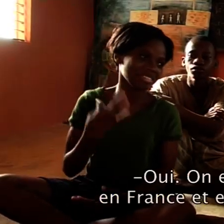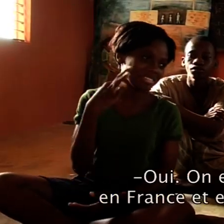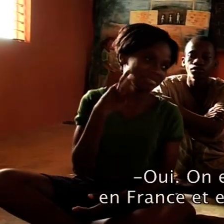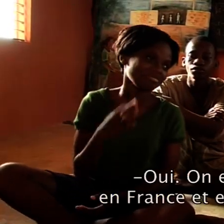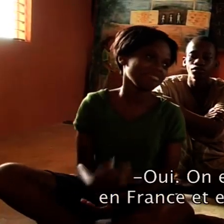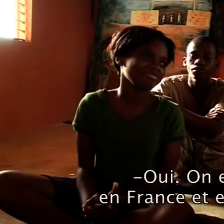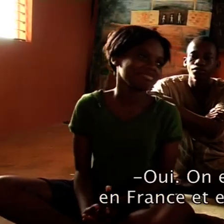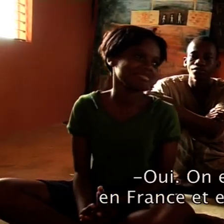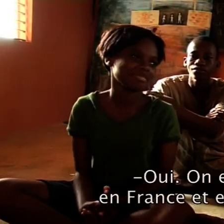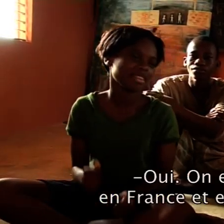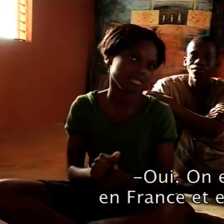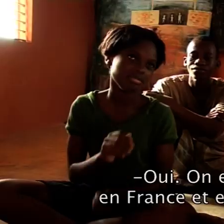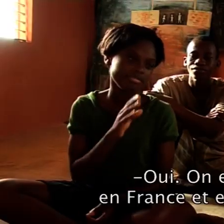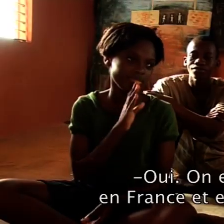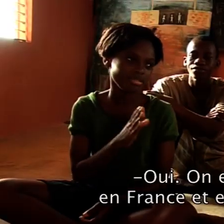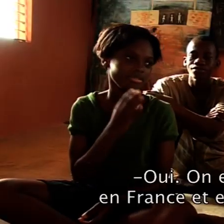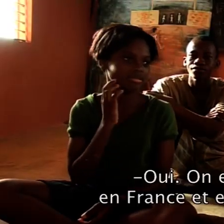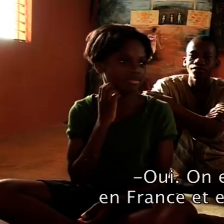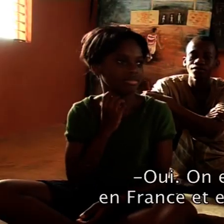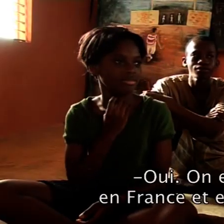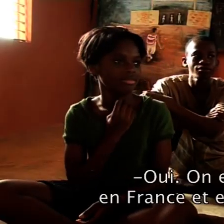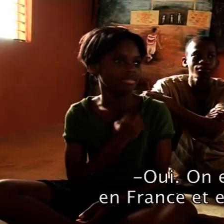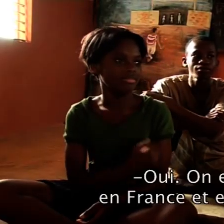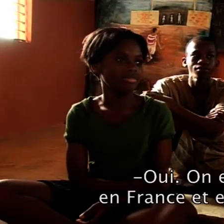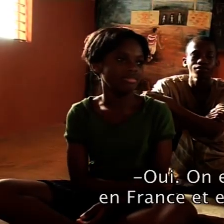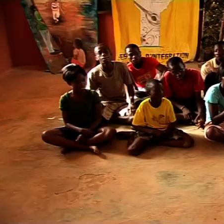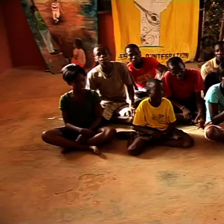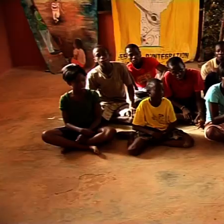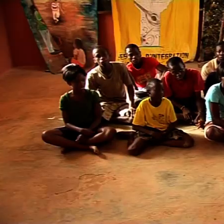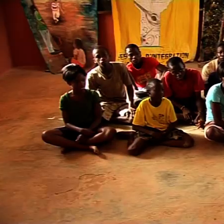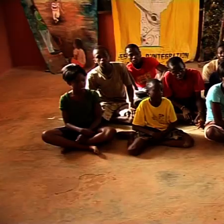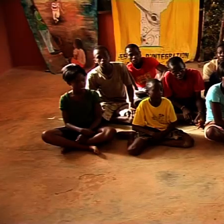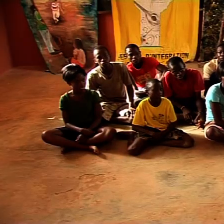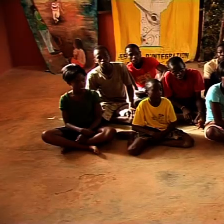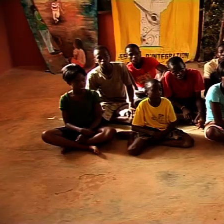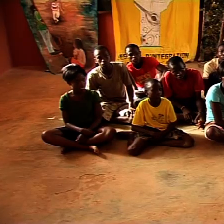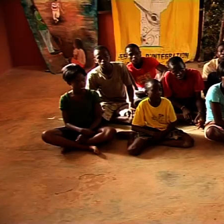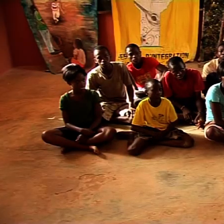Oui, on est allé en France et aussi en Belgique. Comment réagit le public?